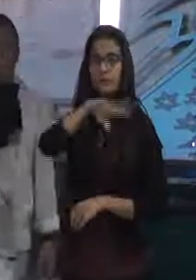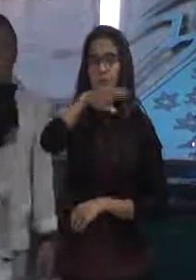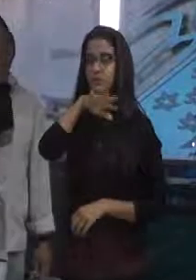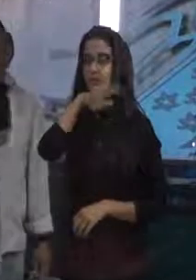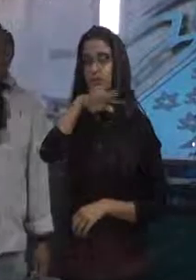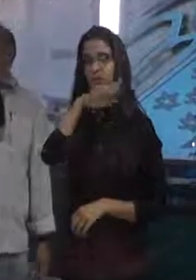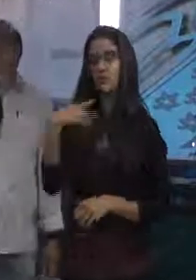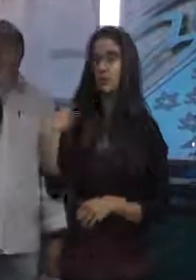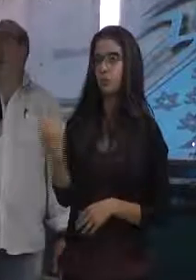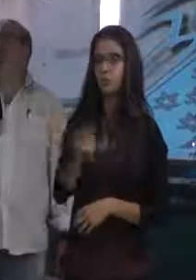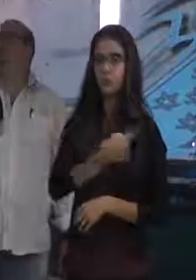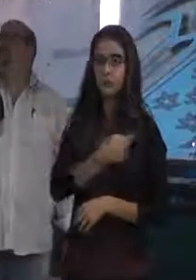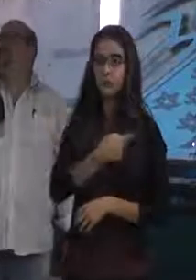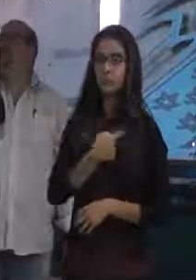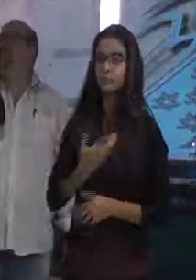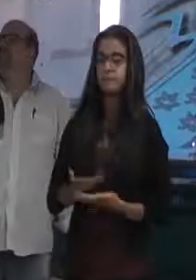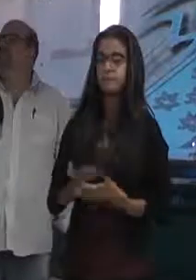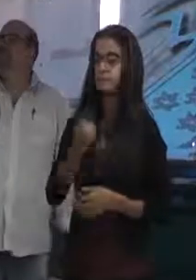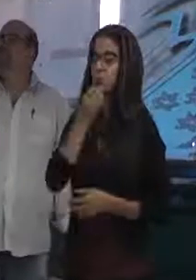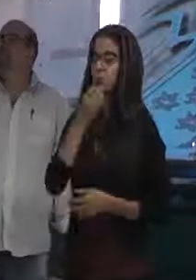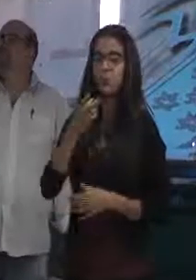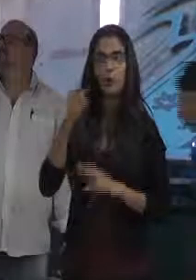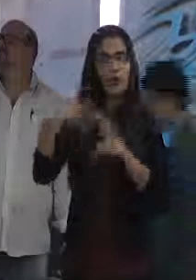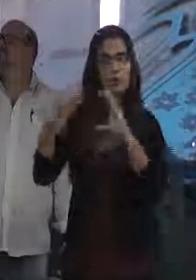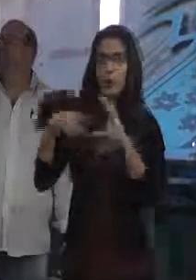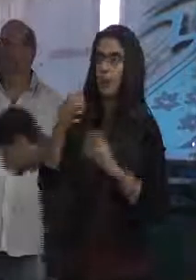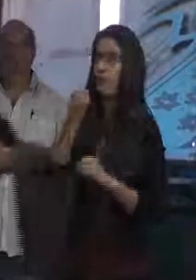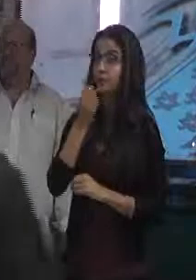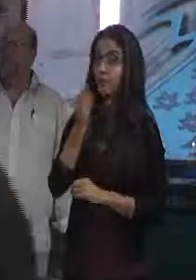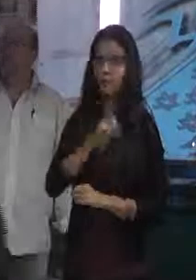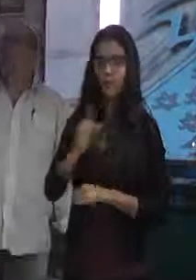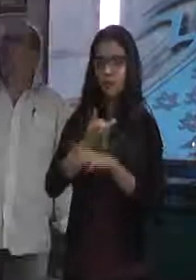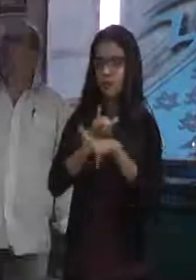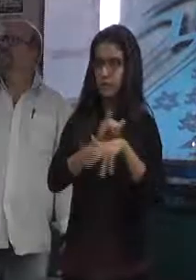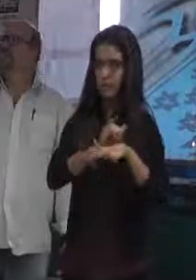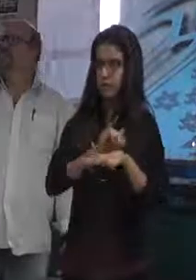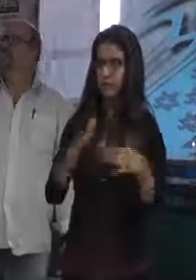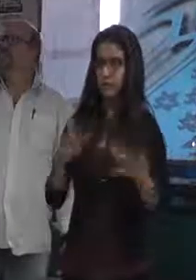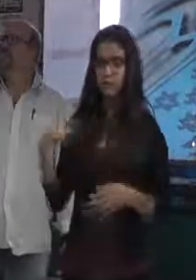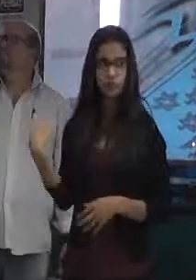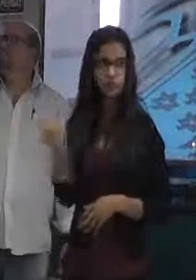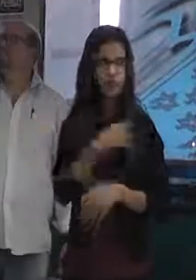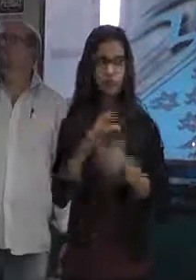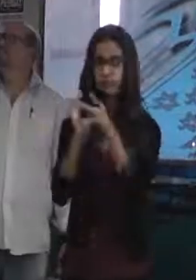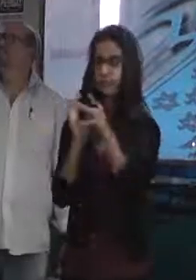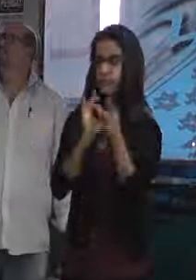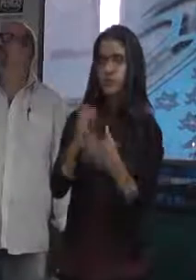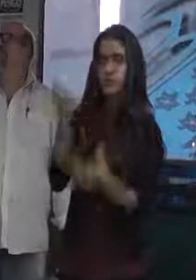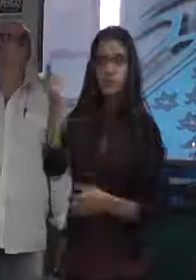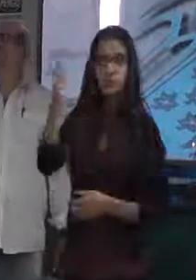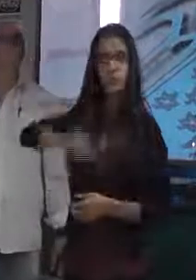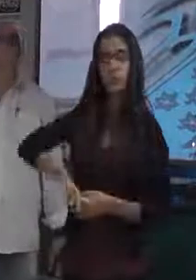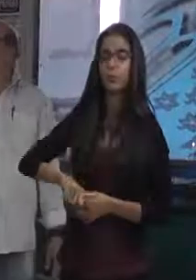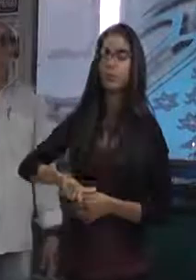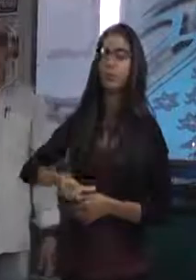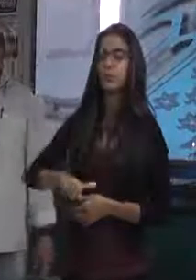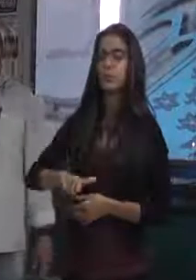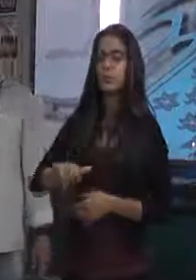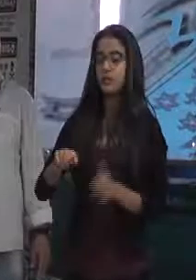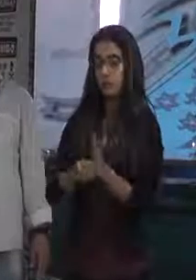não é bom para esta casa, não é bom para a cidade, e nós vamos estar fazendo, mais uma vez, esse